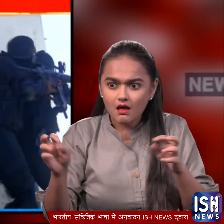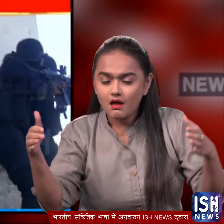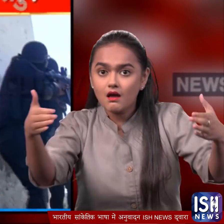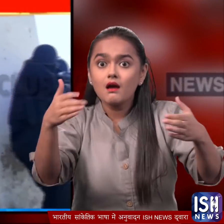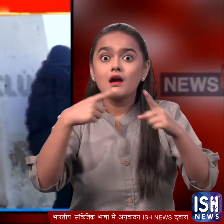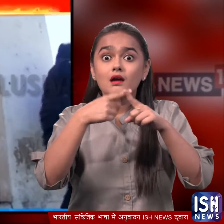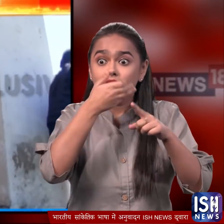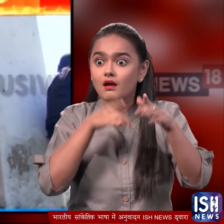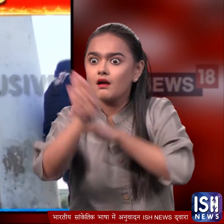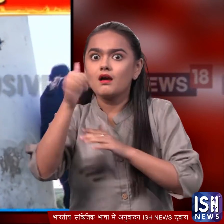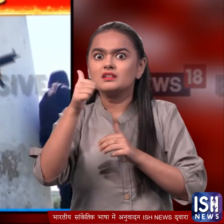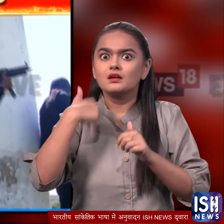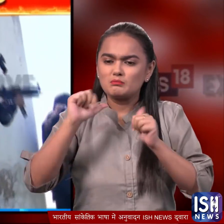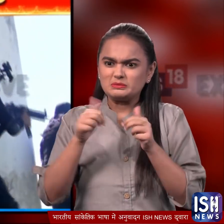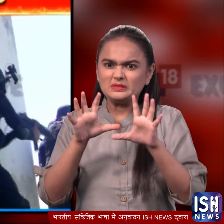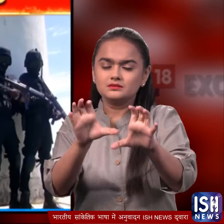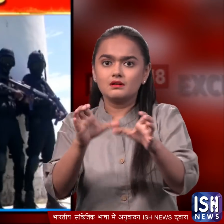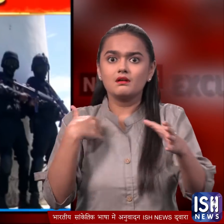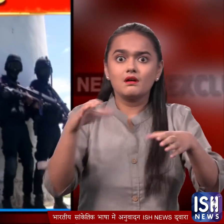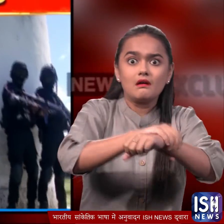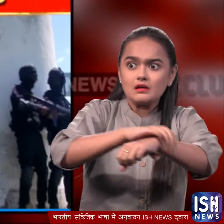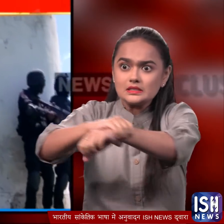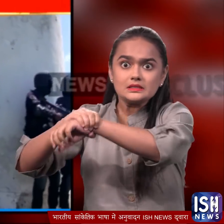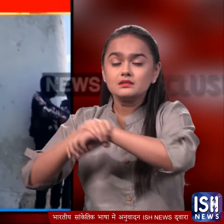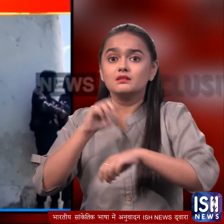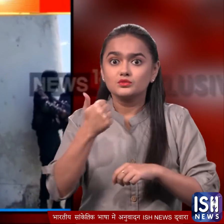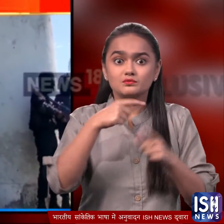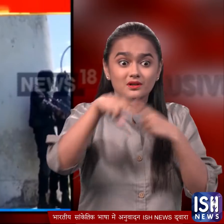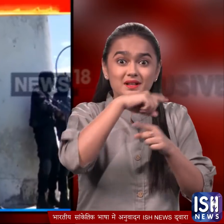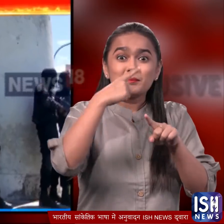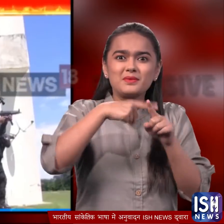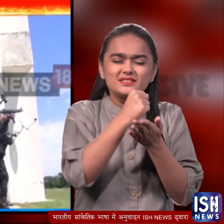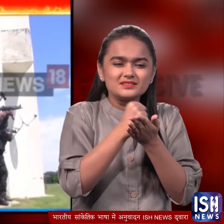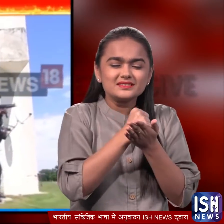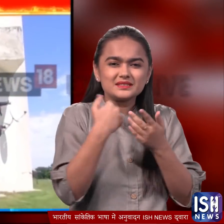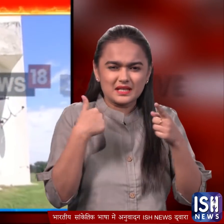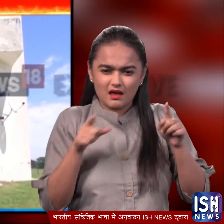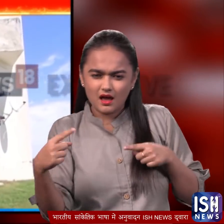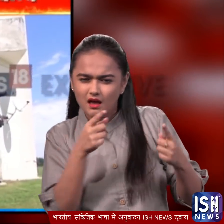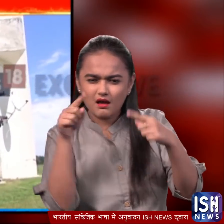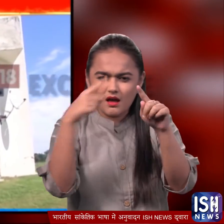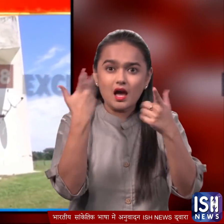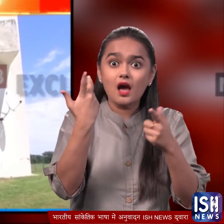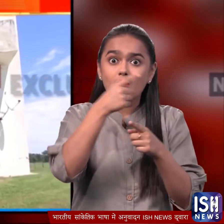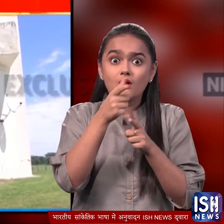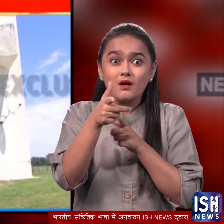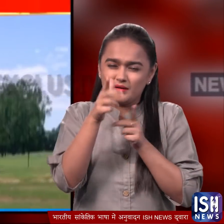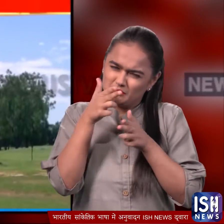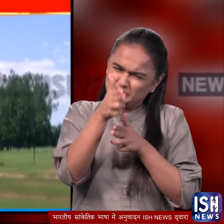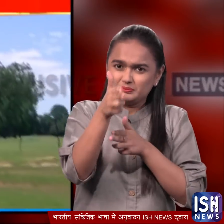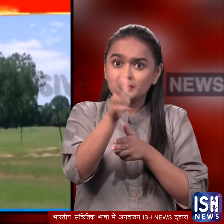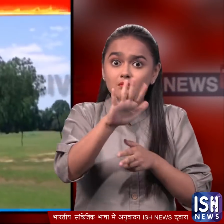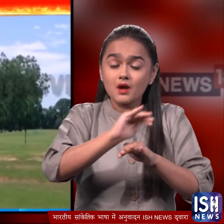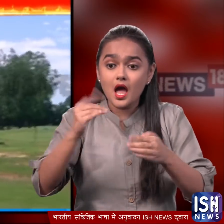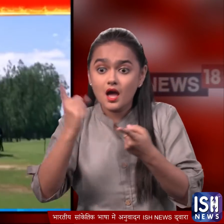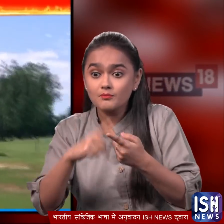ताकि आतंकियों को बच निकलने का कोई मौका न मिल पाए। मॉक ड्रिल में इस बात का खास ध्यान रखा गया कि ऑपरेशन को अंजाम देते वक्त बंधकों को कोई नुकसान न पहुंचे और